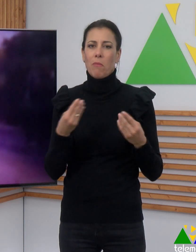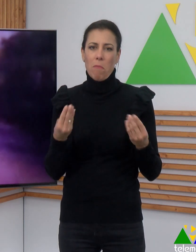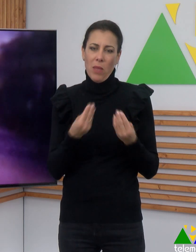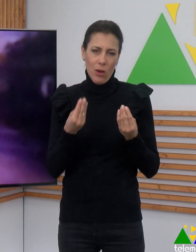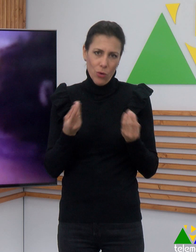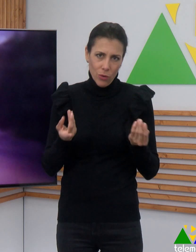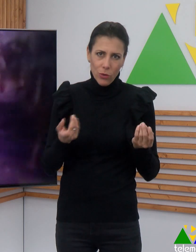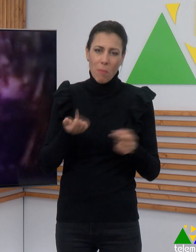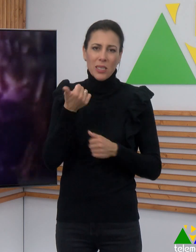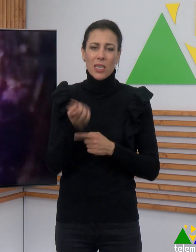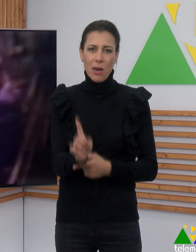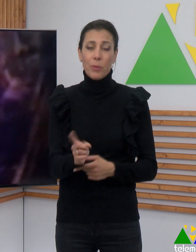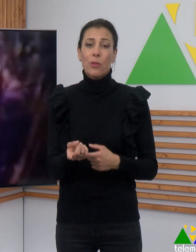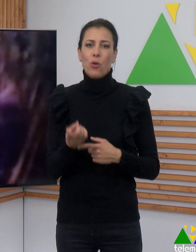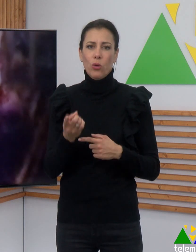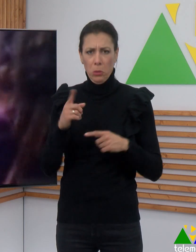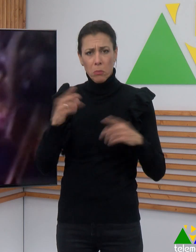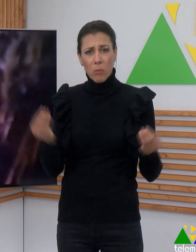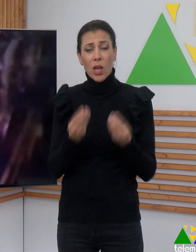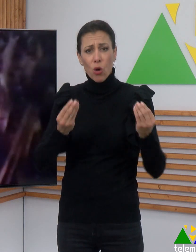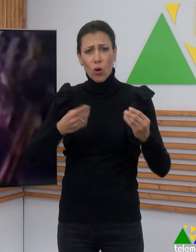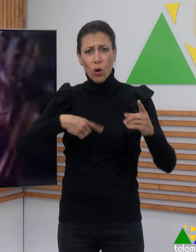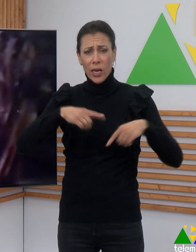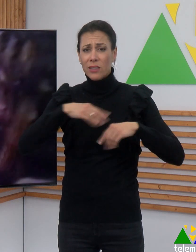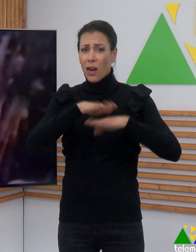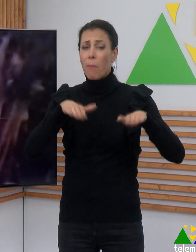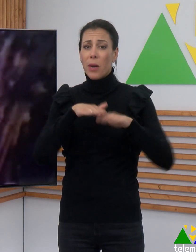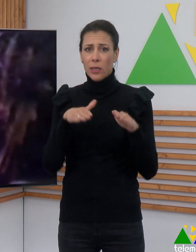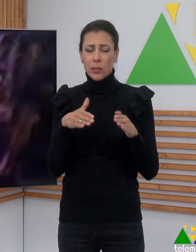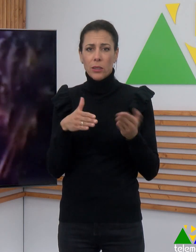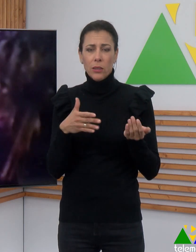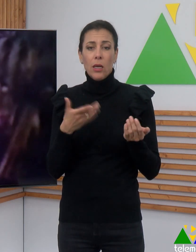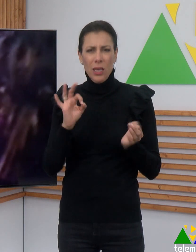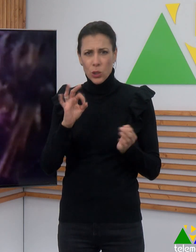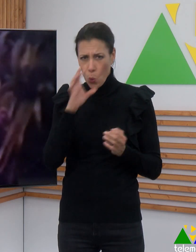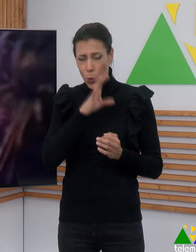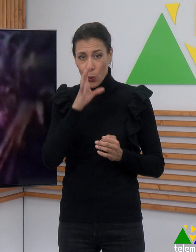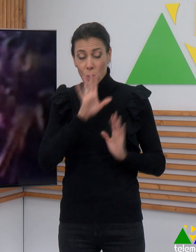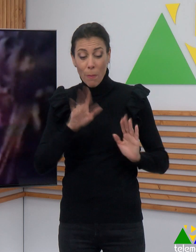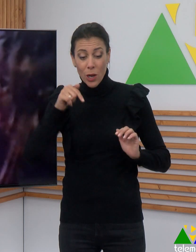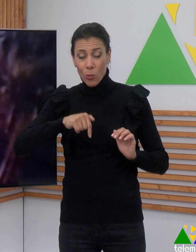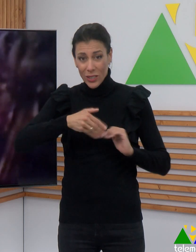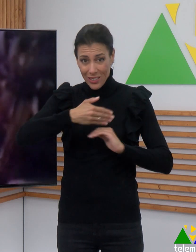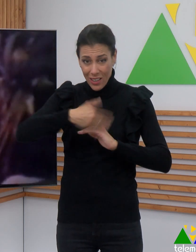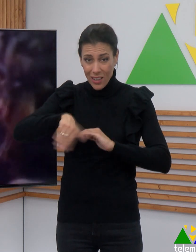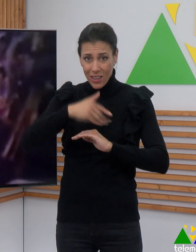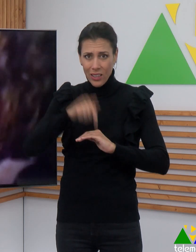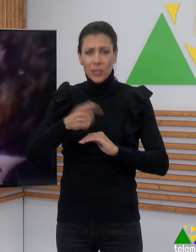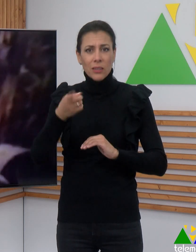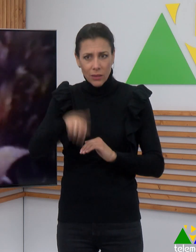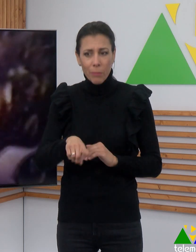mucho, mucho más rápido y mejoró, ¿no? Y la carretera de la playa se convierte, es curioso, pero por esta calle